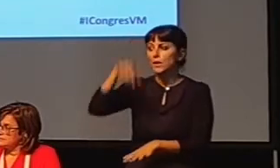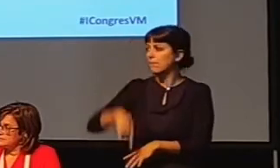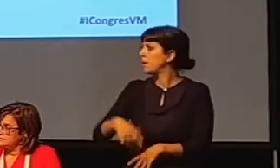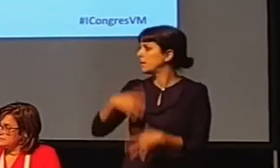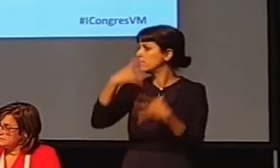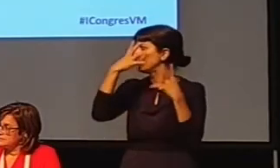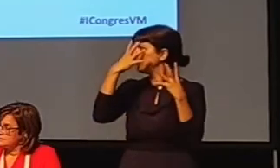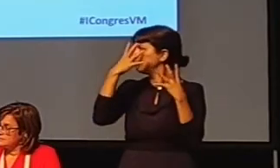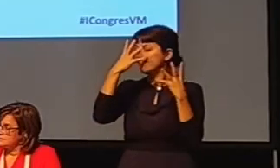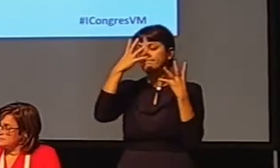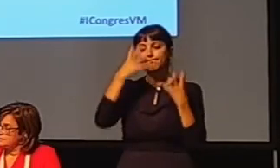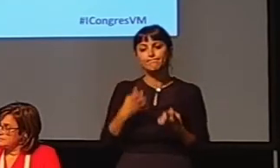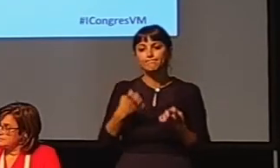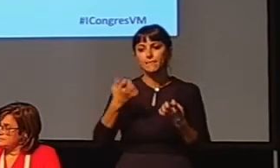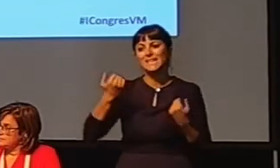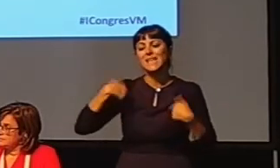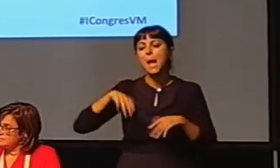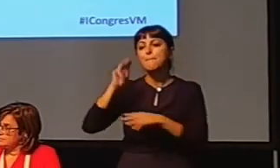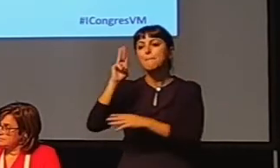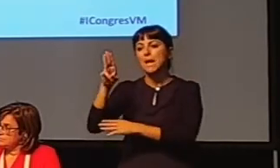Dones.